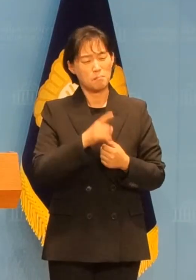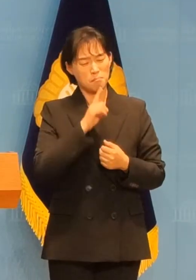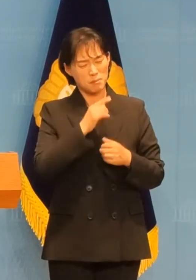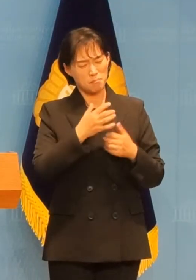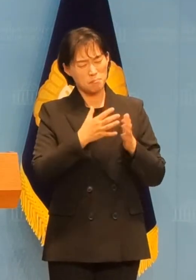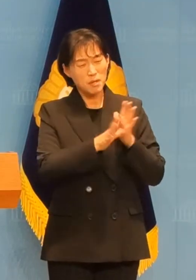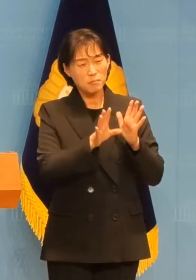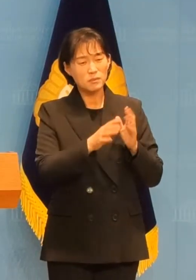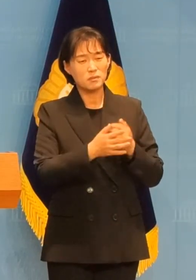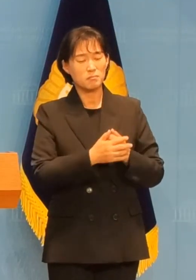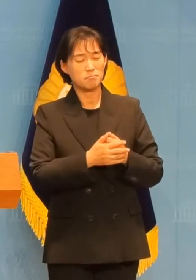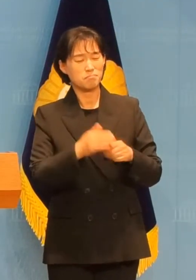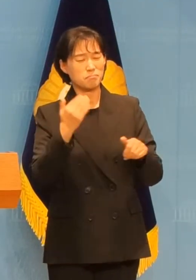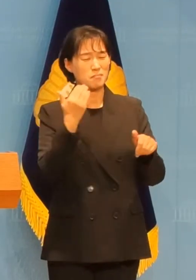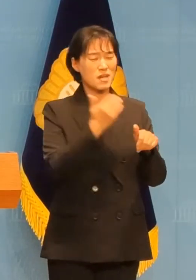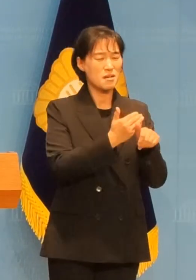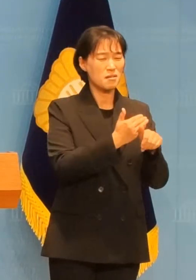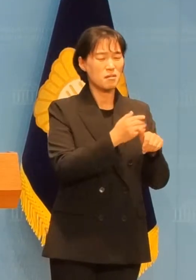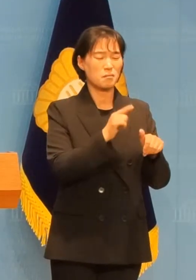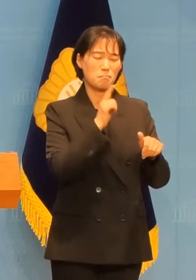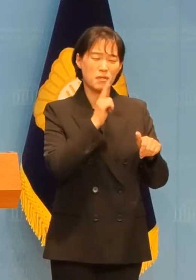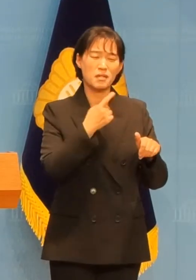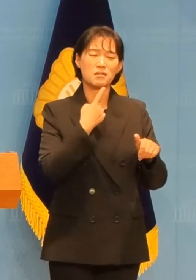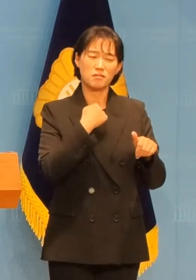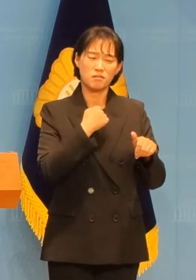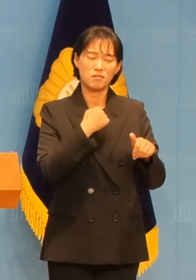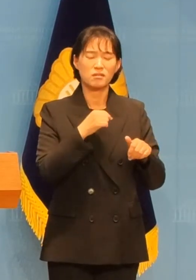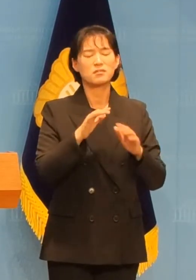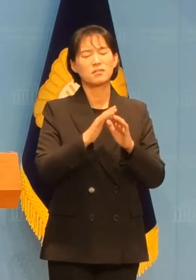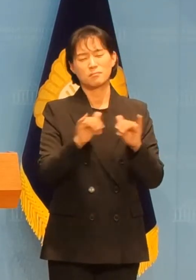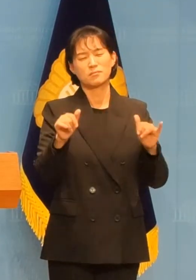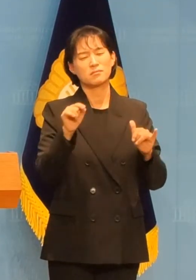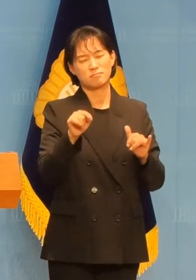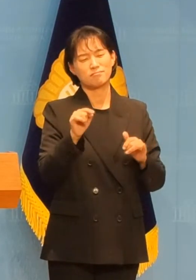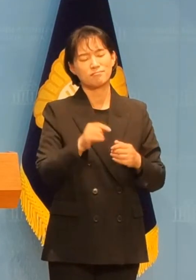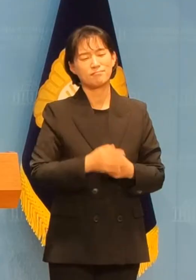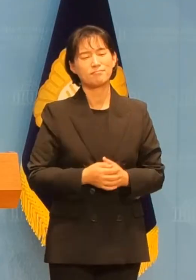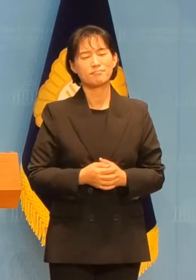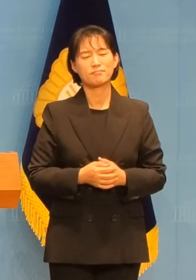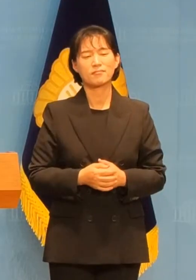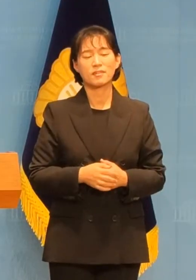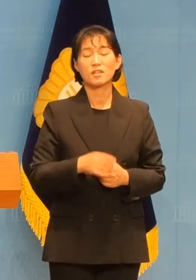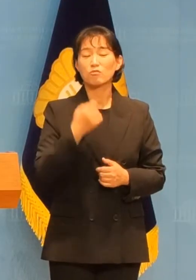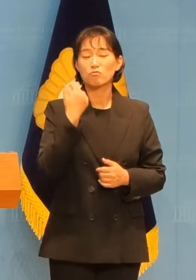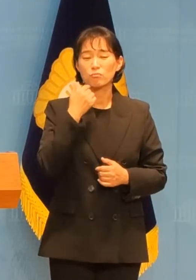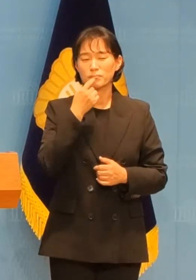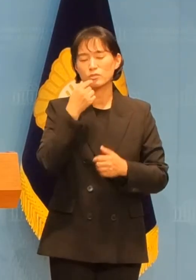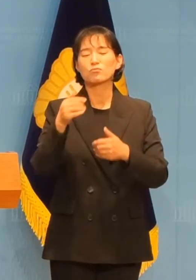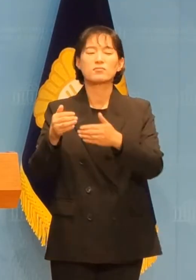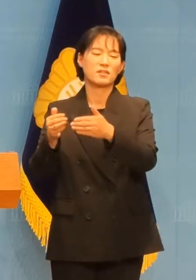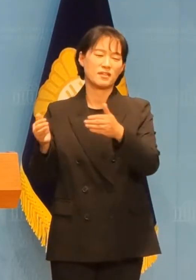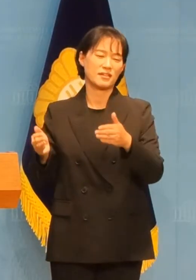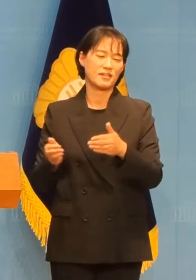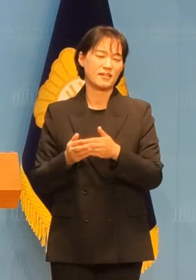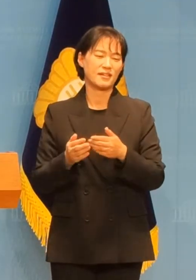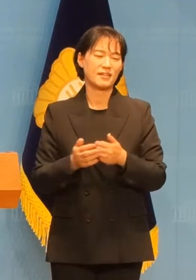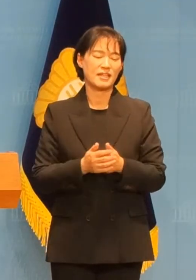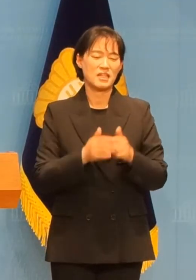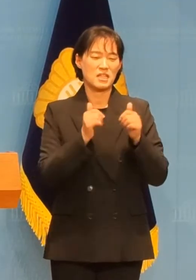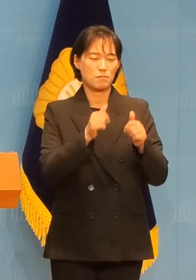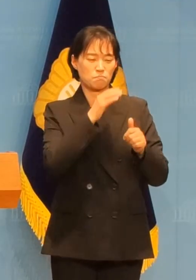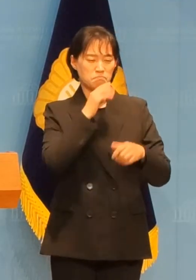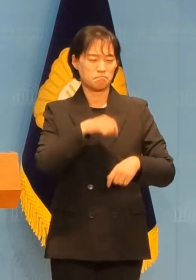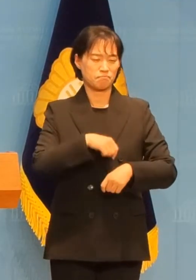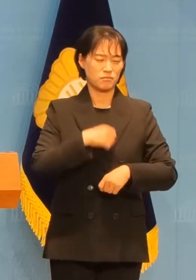이들의 파면과 해임을 거론하던 장본인들이 바로 민주당입니다. 사법정의라는